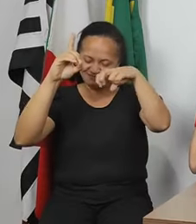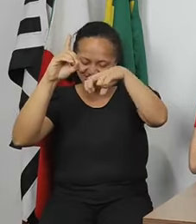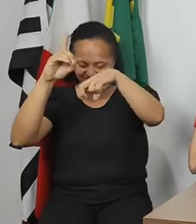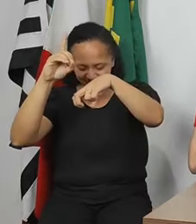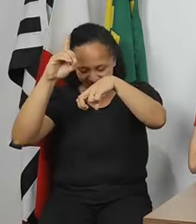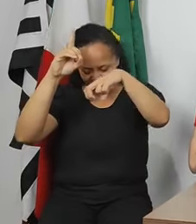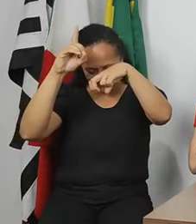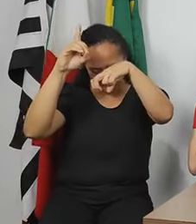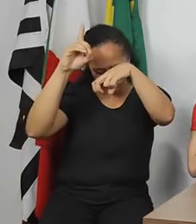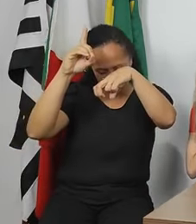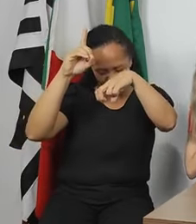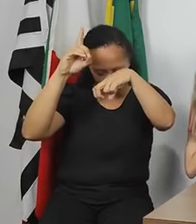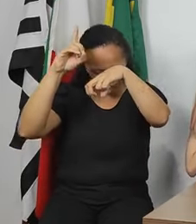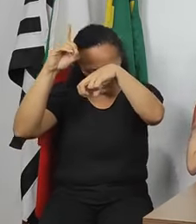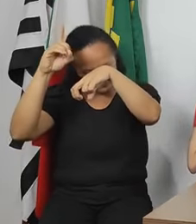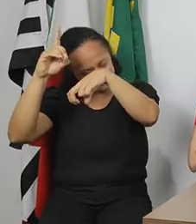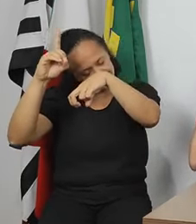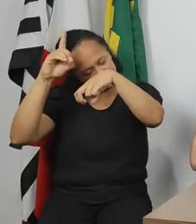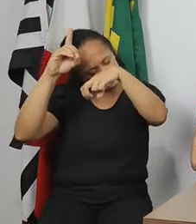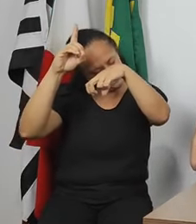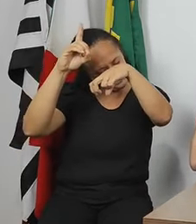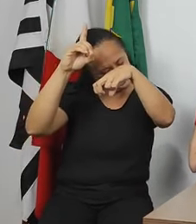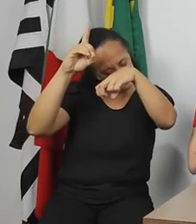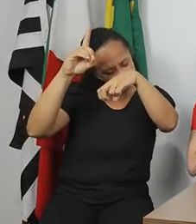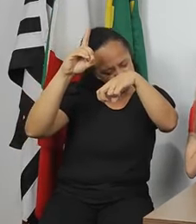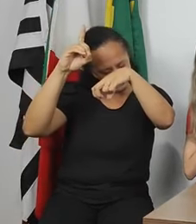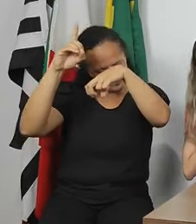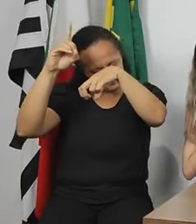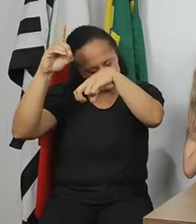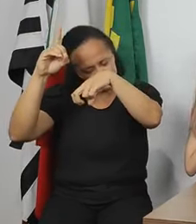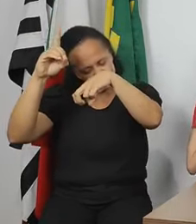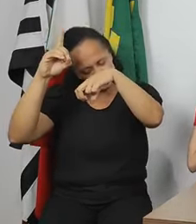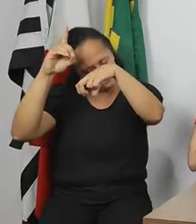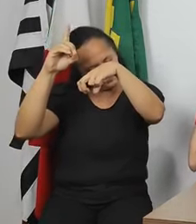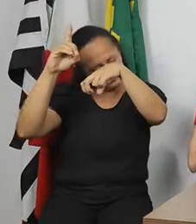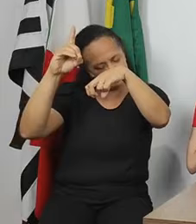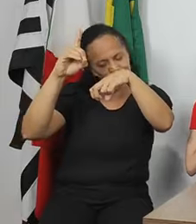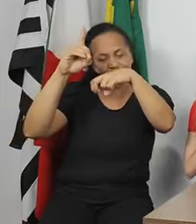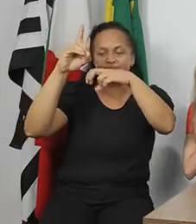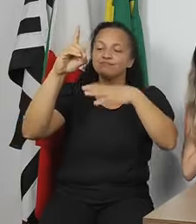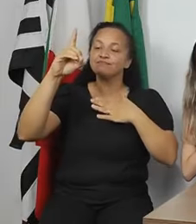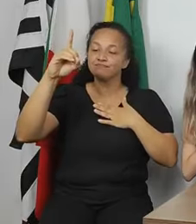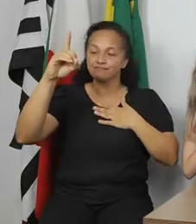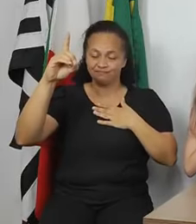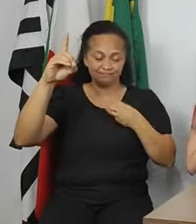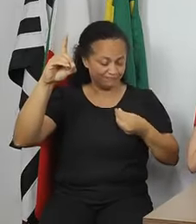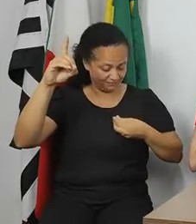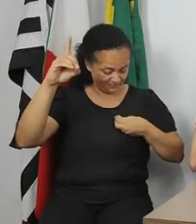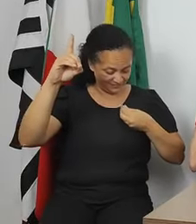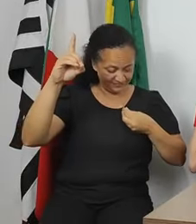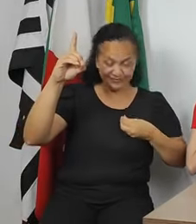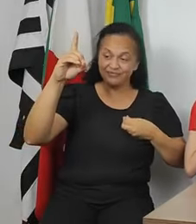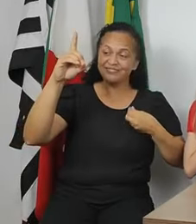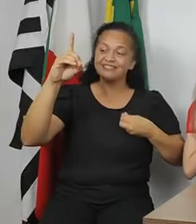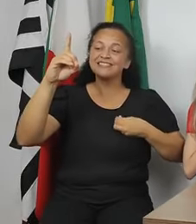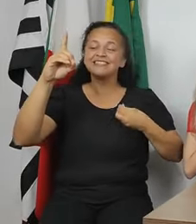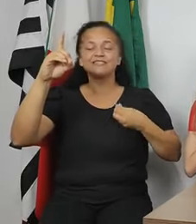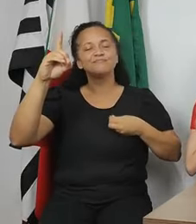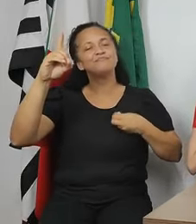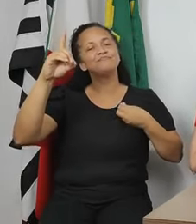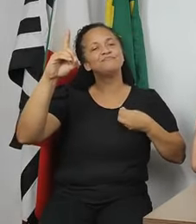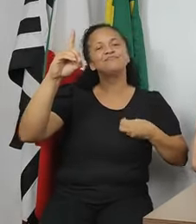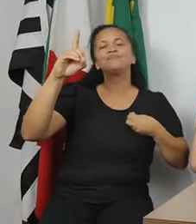prostro aos seus pés. A minha